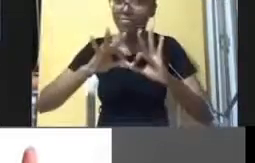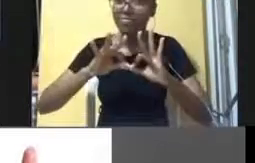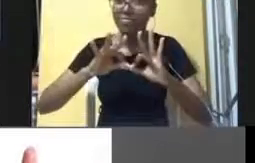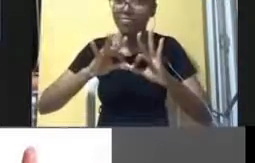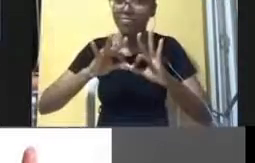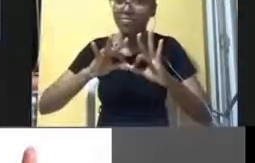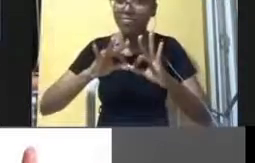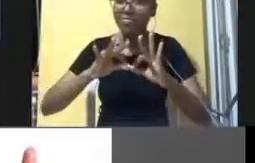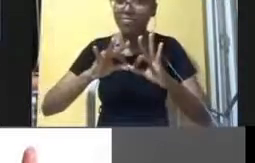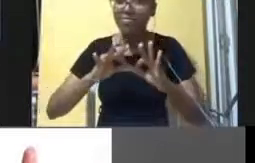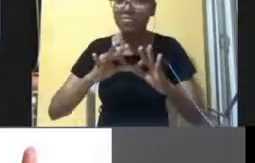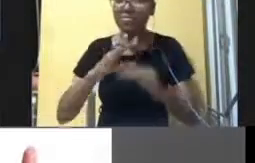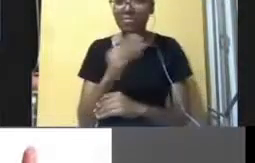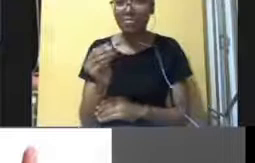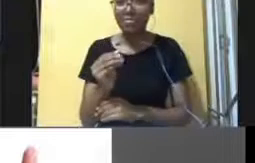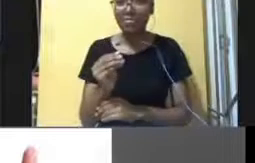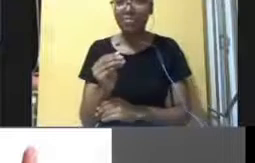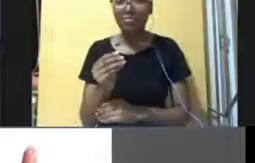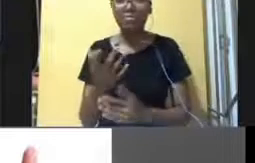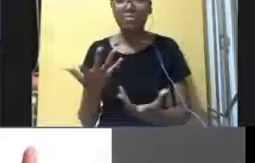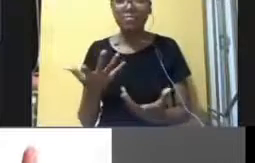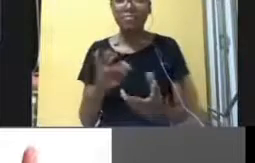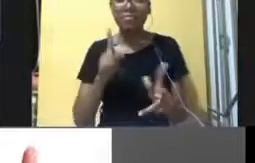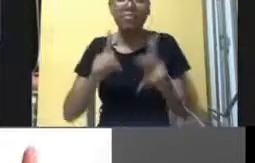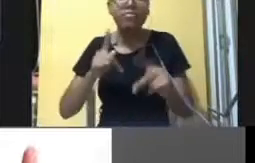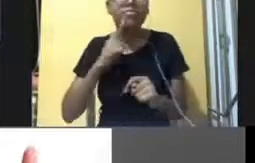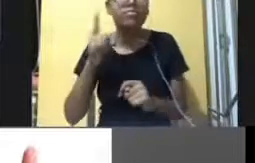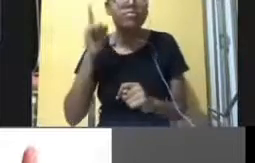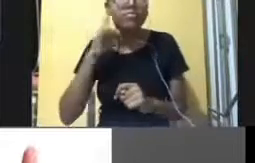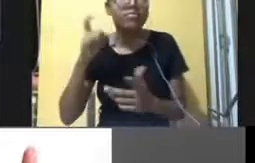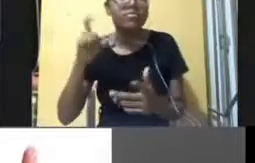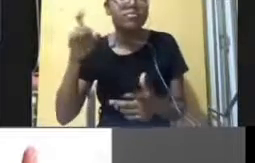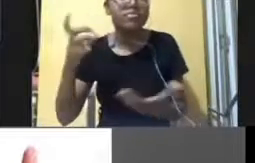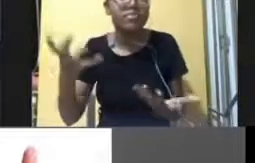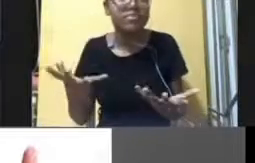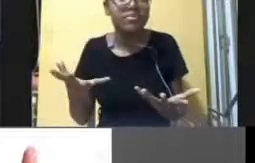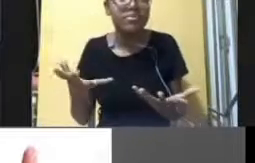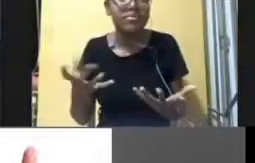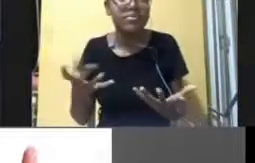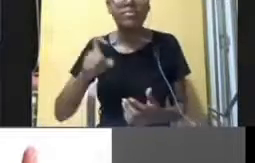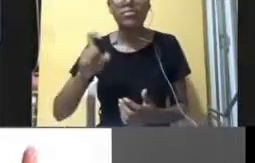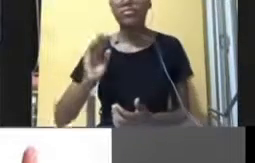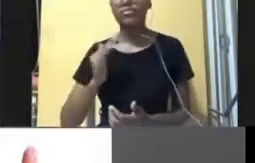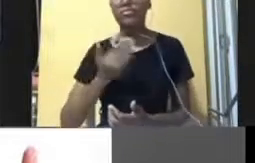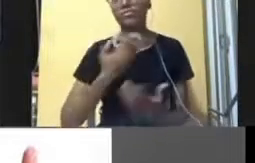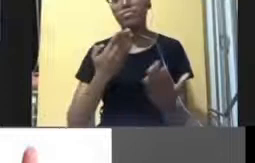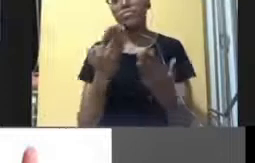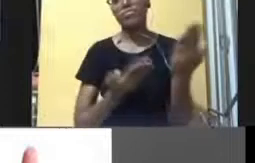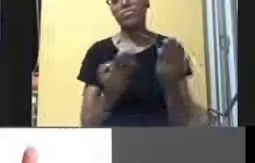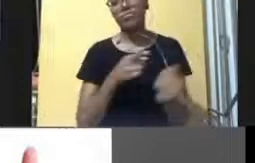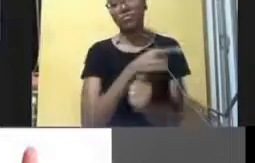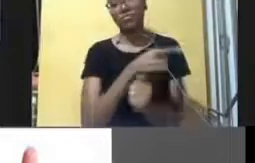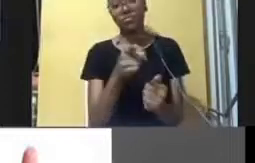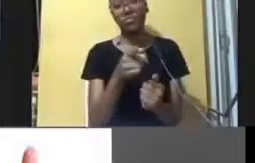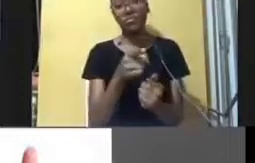sordas, bueno, ellos merecen tener nuestro servicio, lo merecen, eso es un derecho